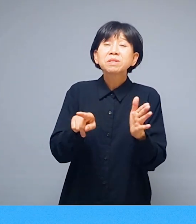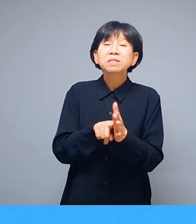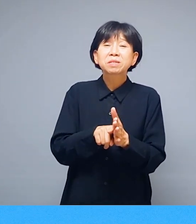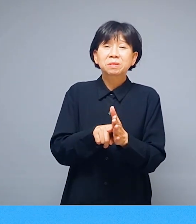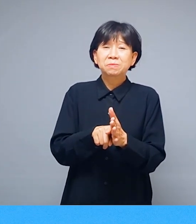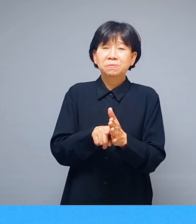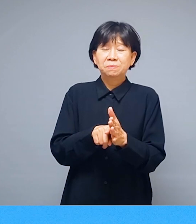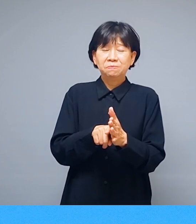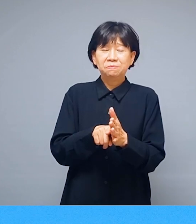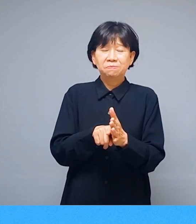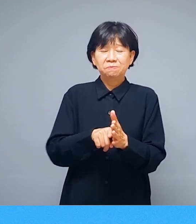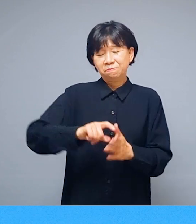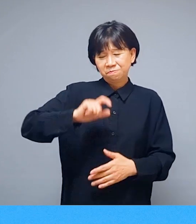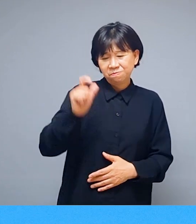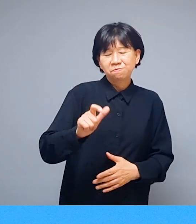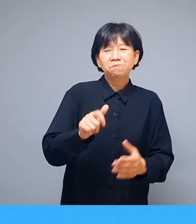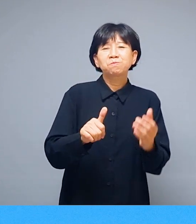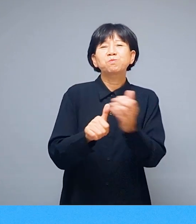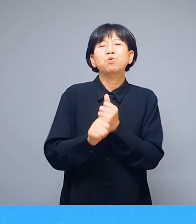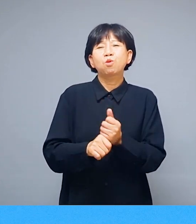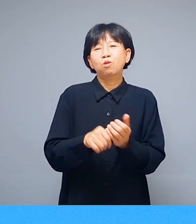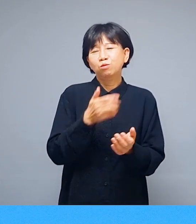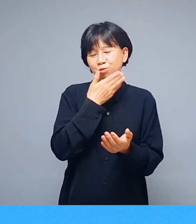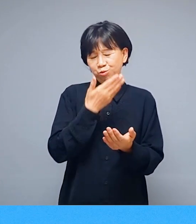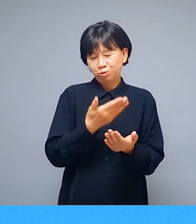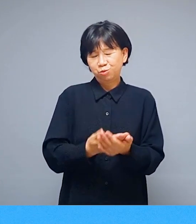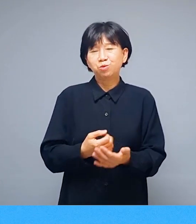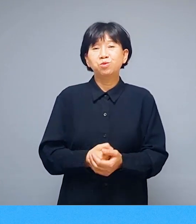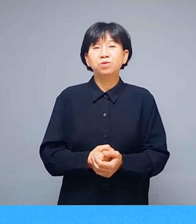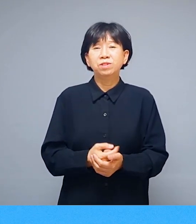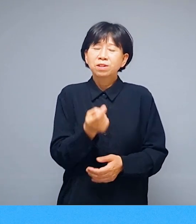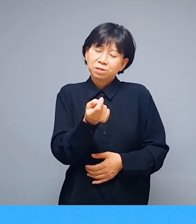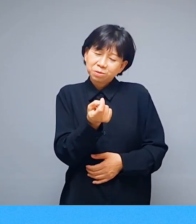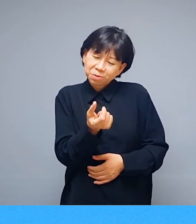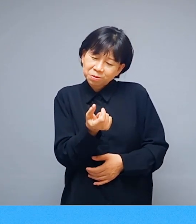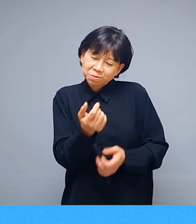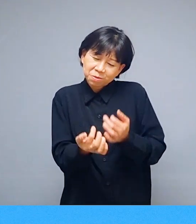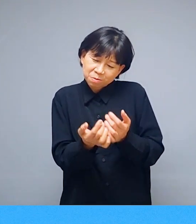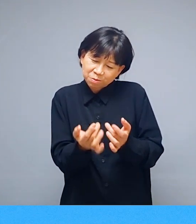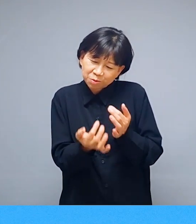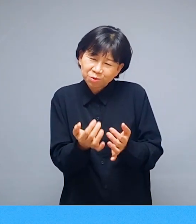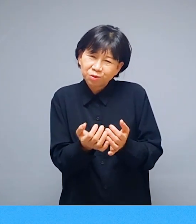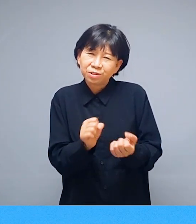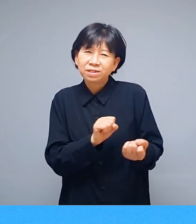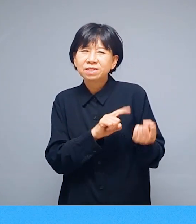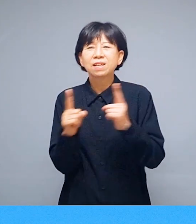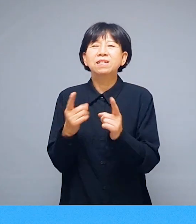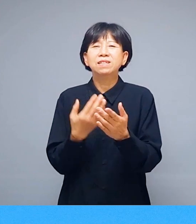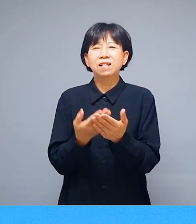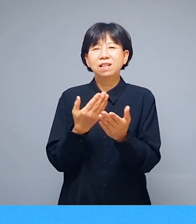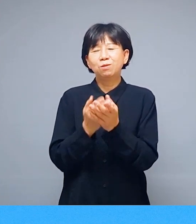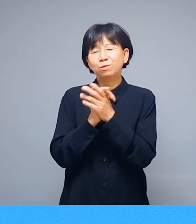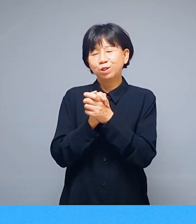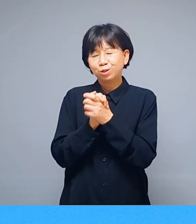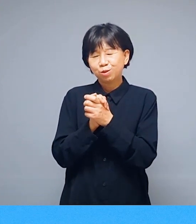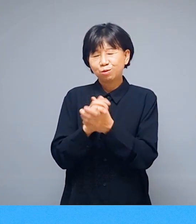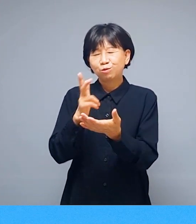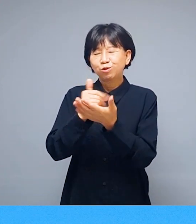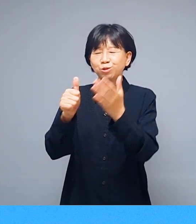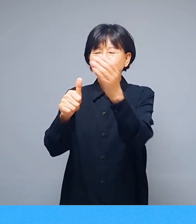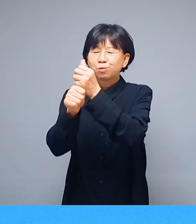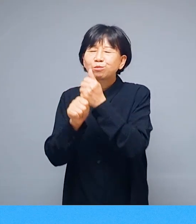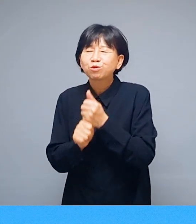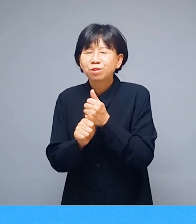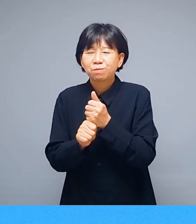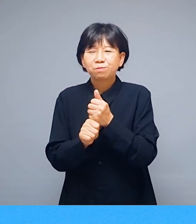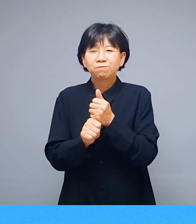이게 중요한 거예요. 작은 불씨를 주님 다시 살려달라고 기도하시면서 주님의 손을 꼭